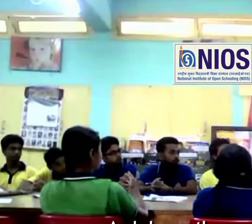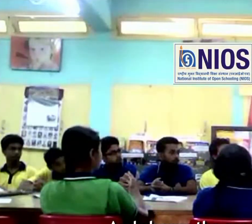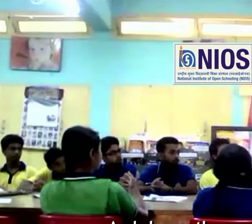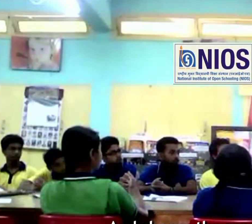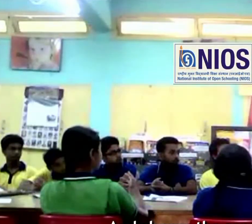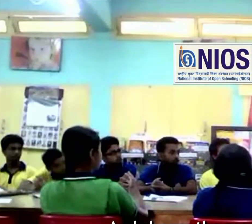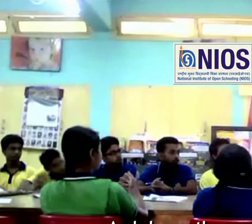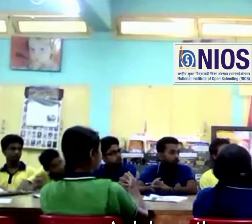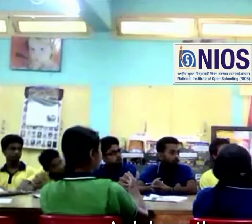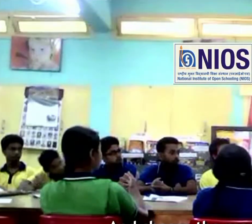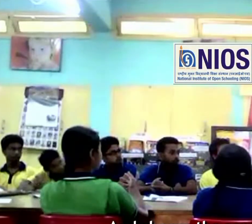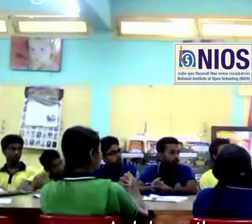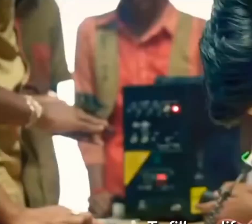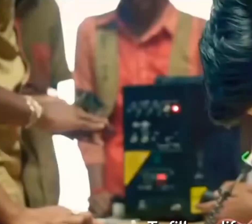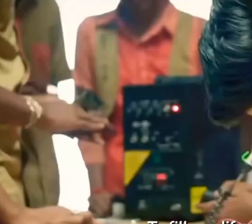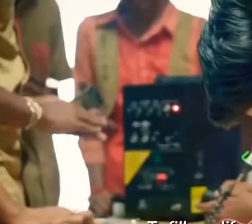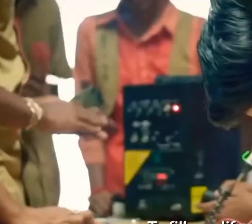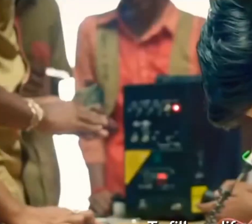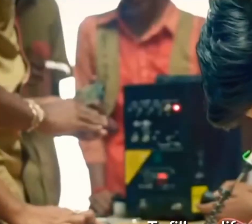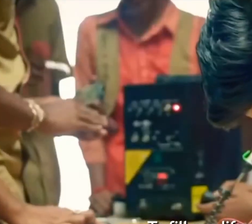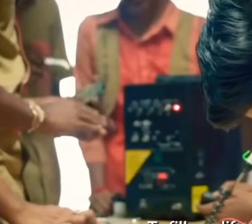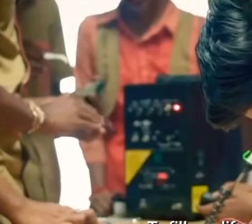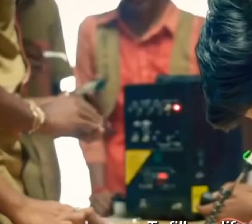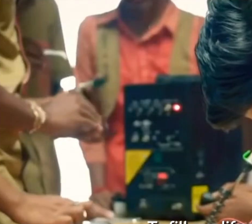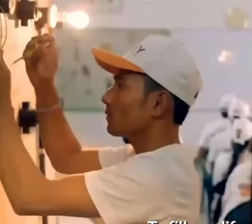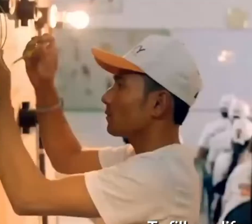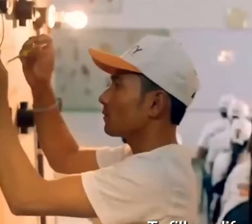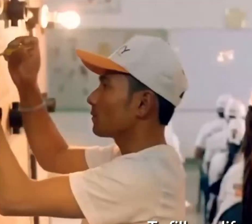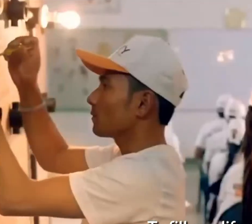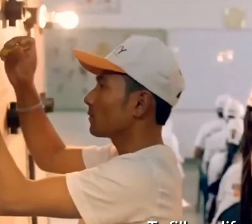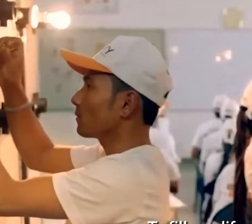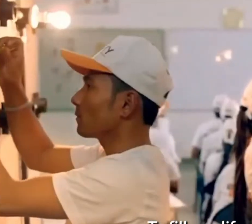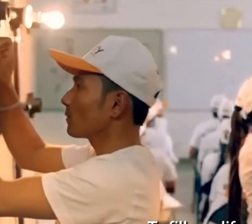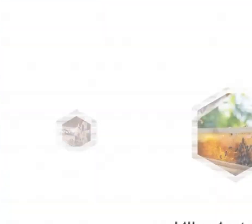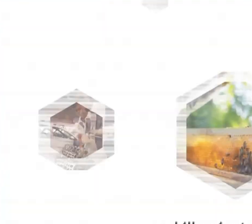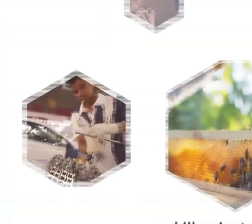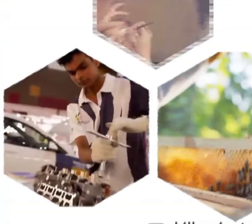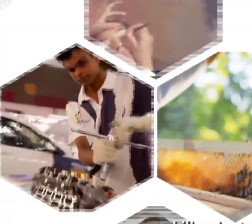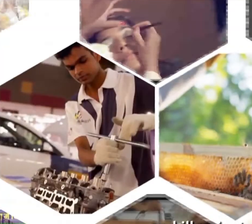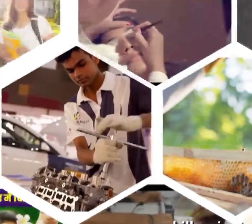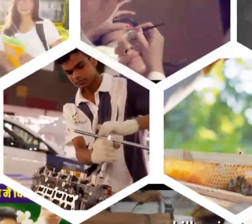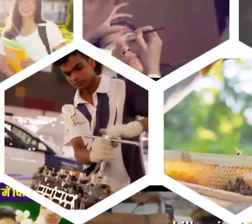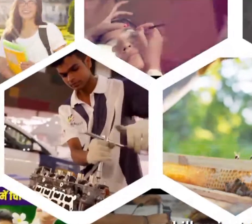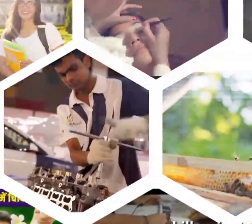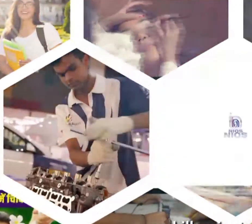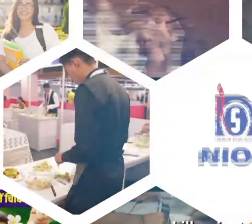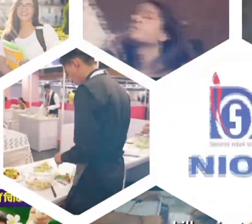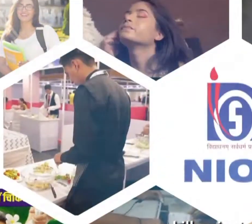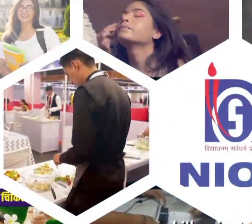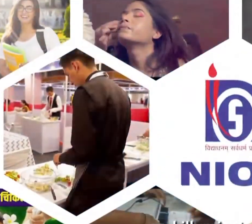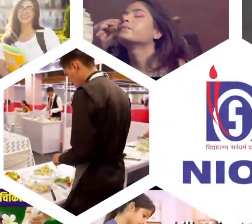स्वयं चुने। जीवन ये प्रकाशित करने राहों को आलोकित करने